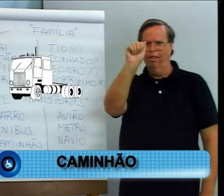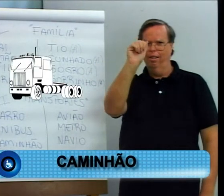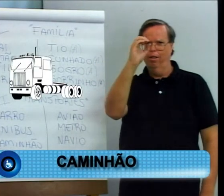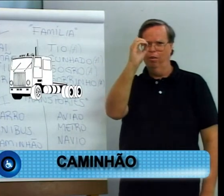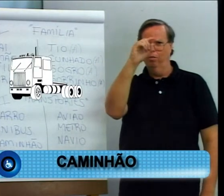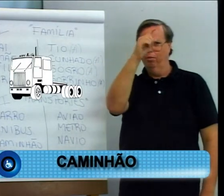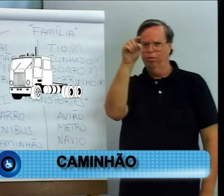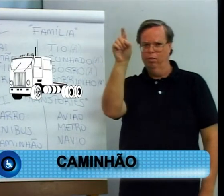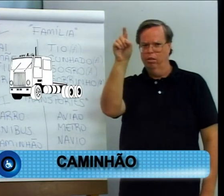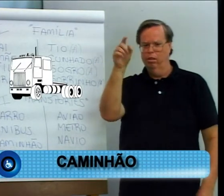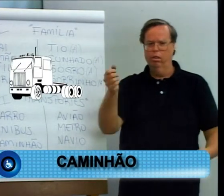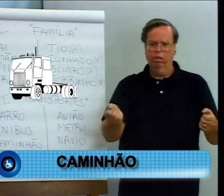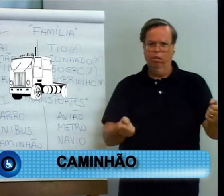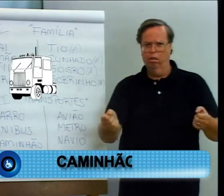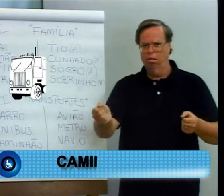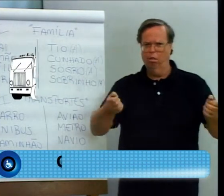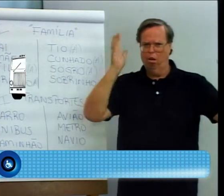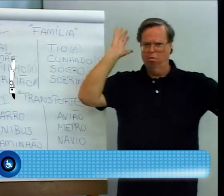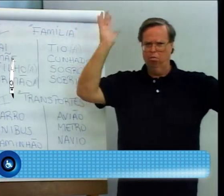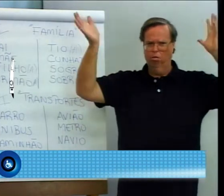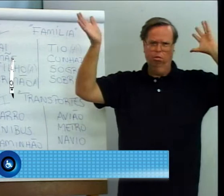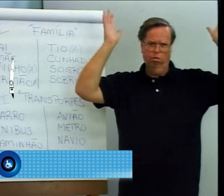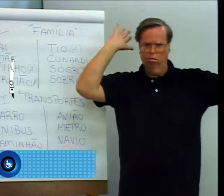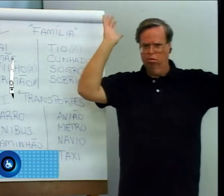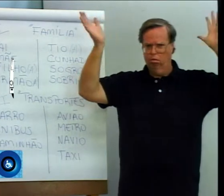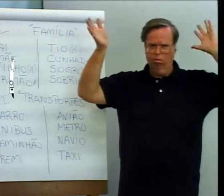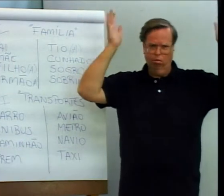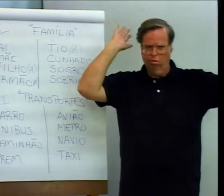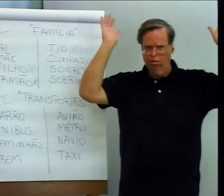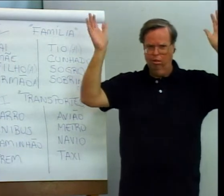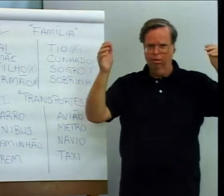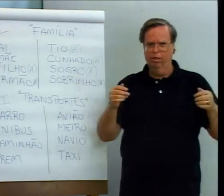Caminhão. Caminhão. Caminhão. Caminhão.